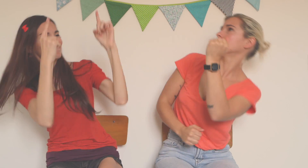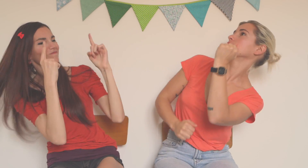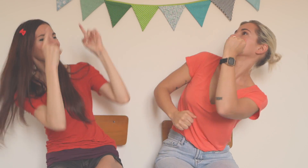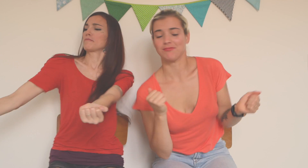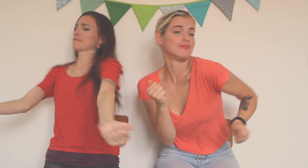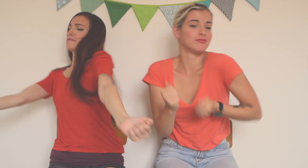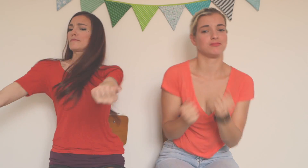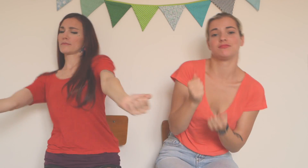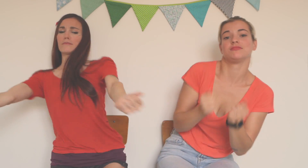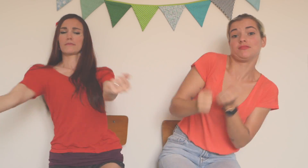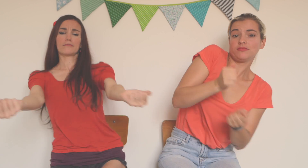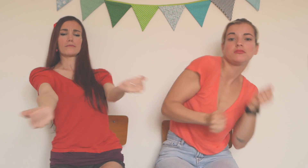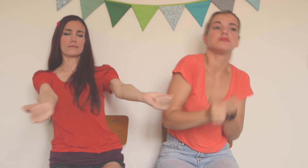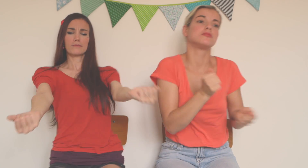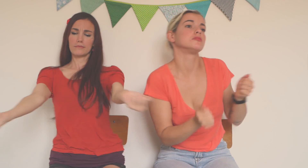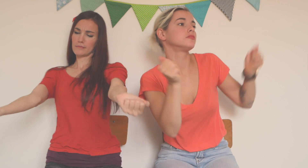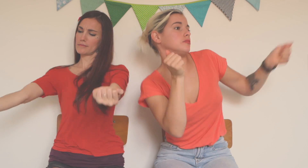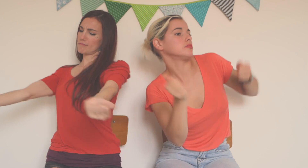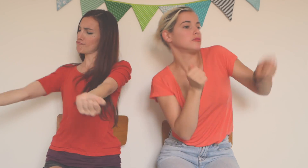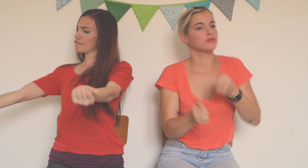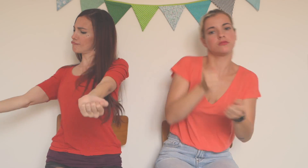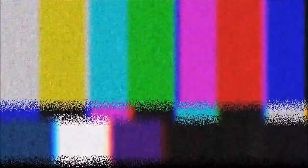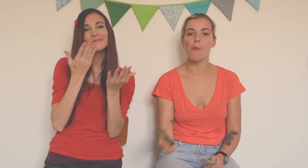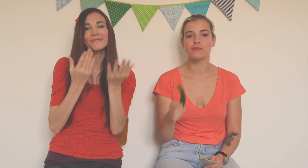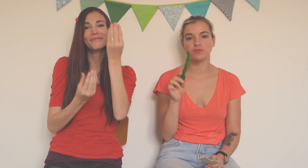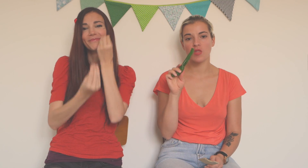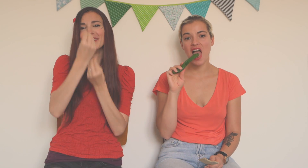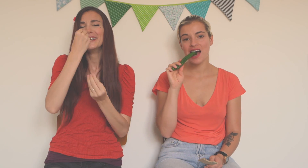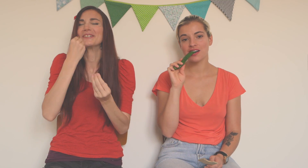Moi je mange avec les doigts et tant pis si